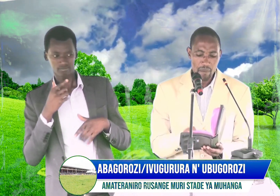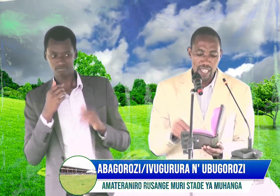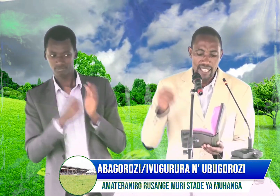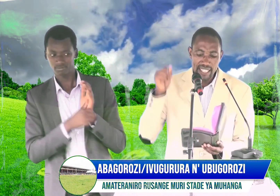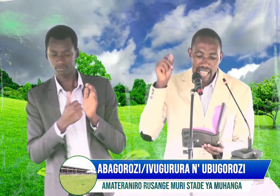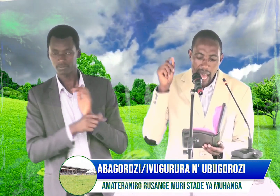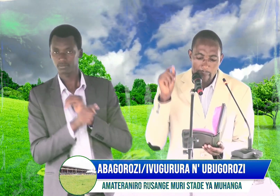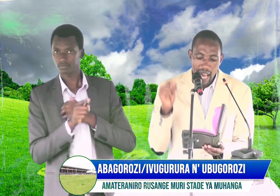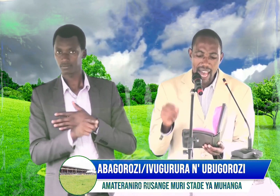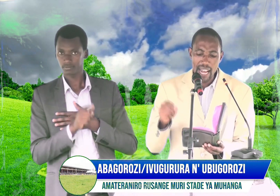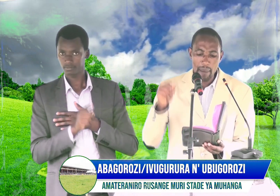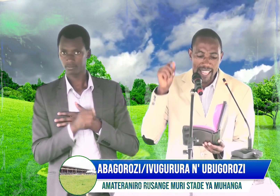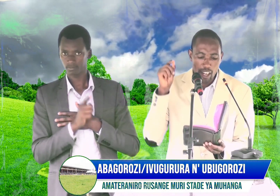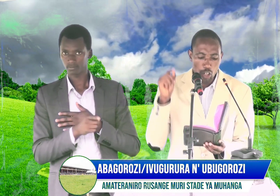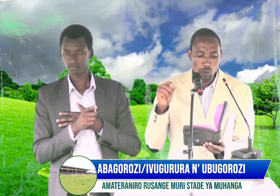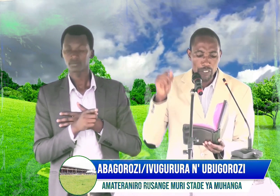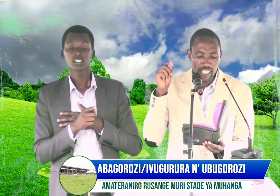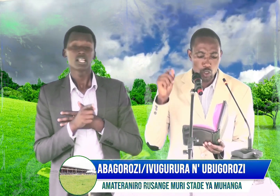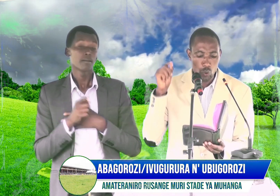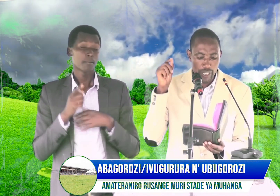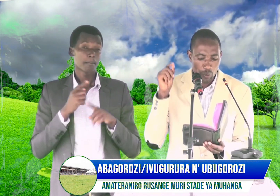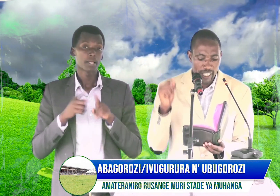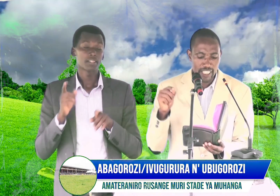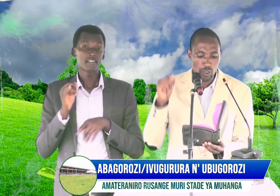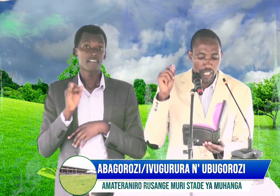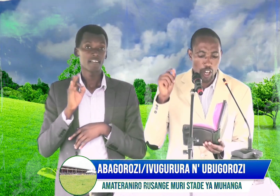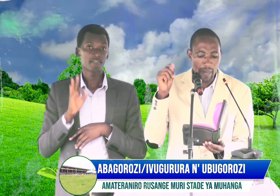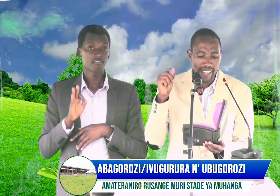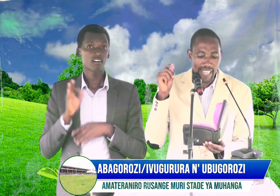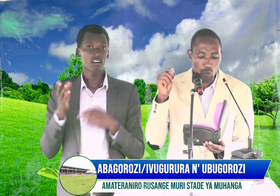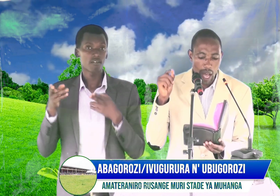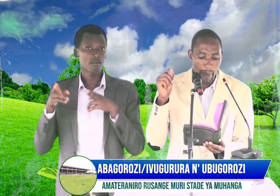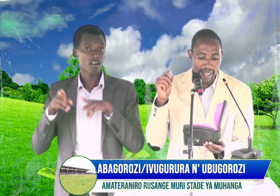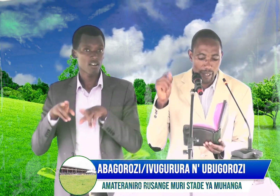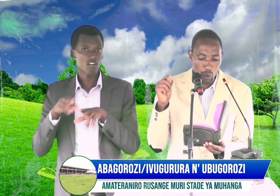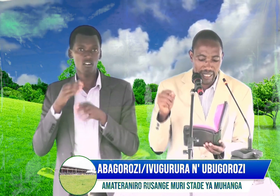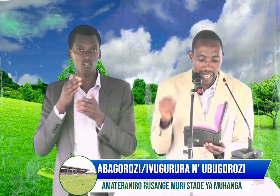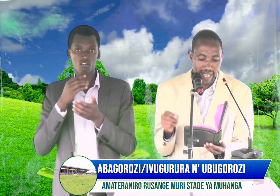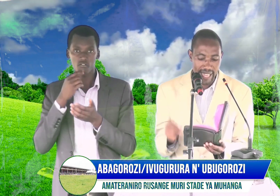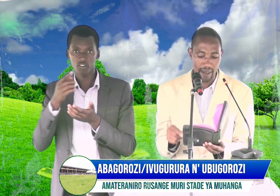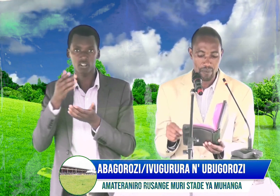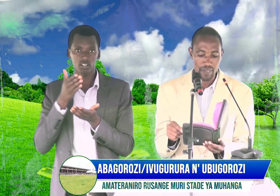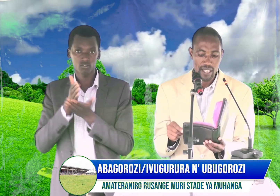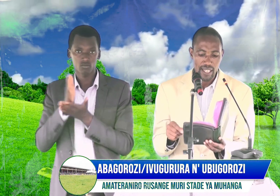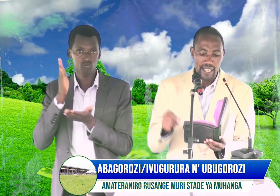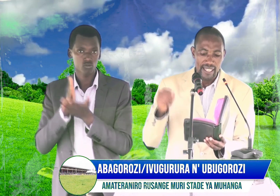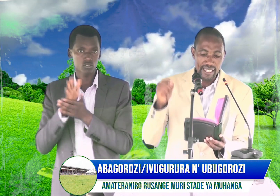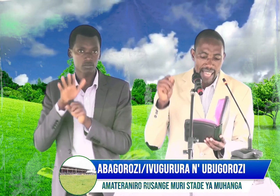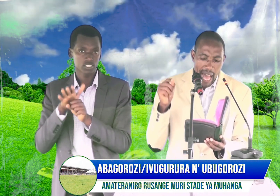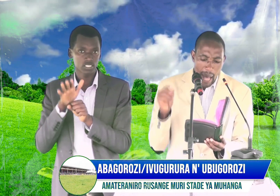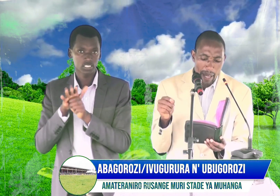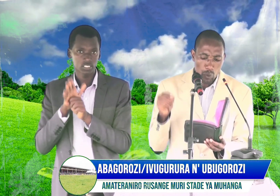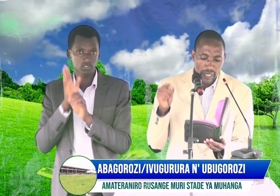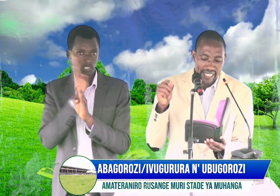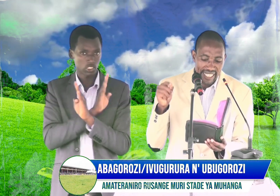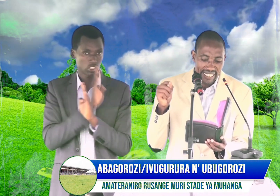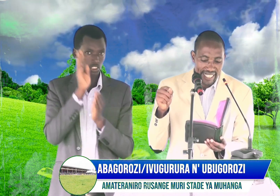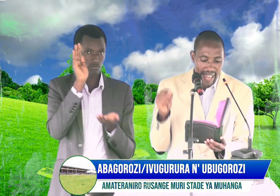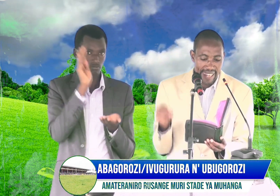hati: iyaba harabayeho kuvugisha ukuri kwinshi, kwiyoberanya kwabaye gukeya.